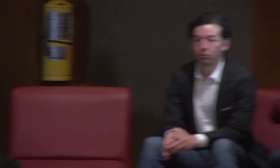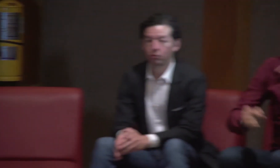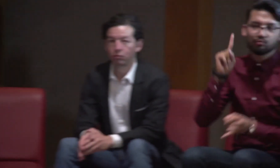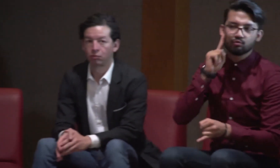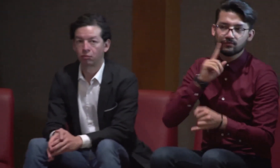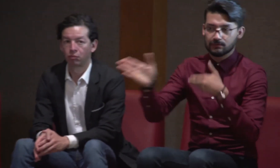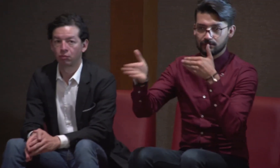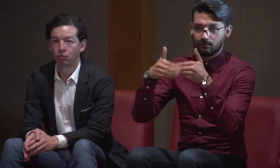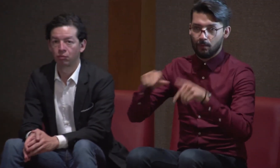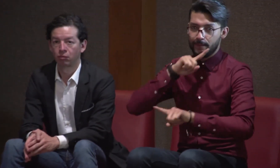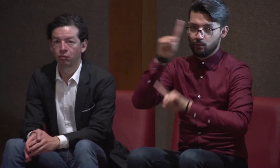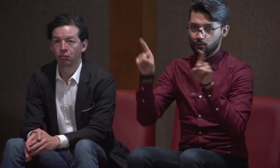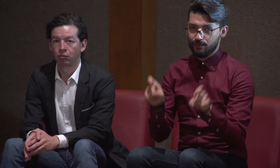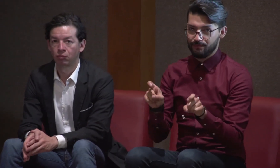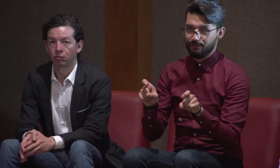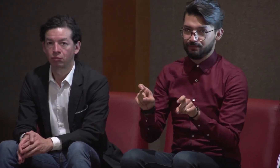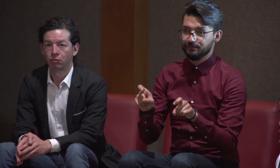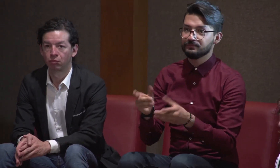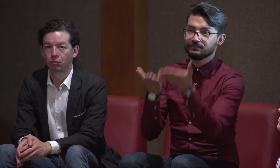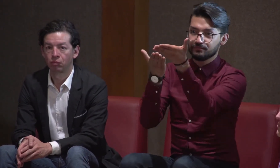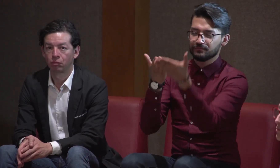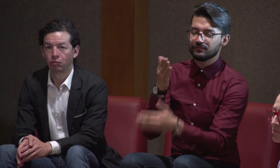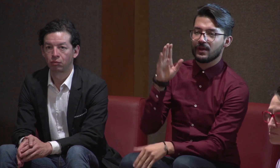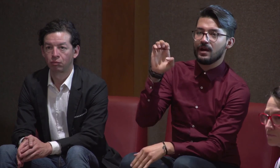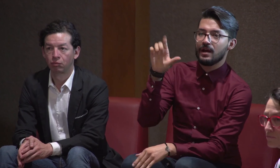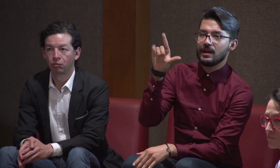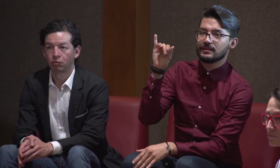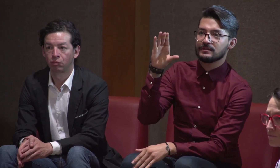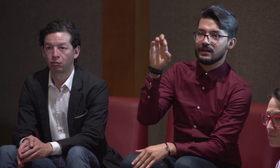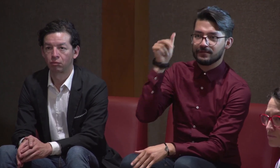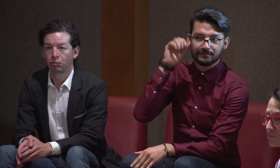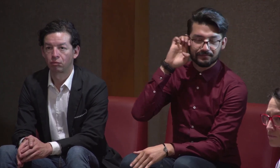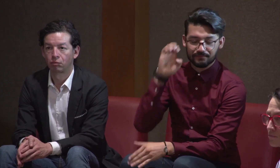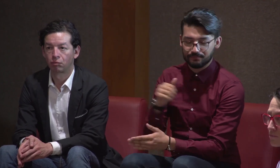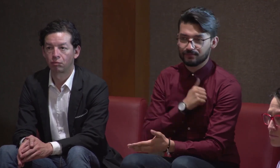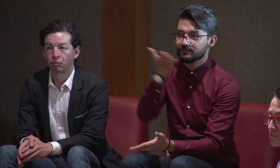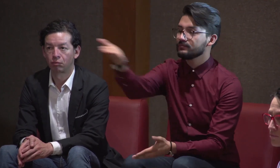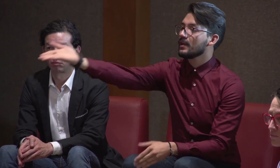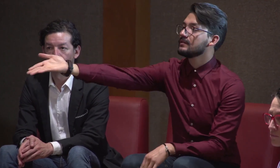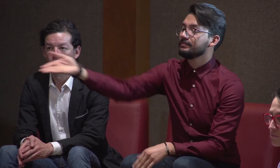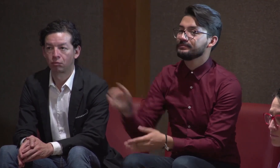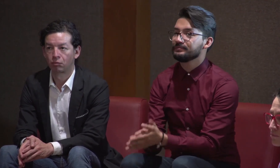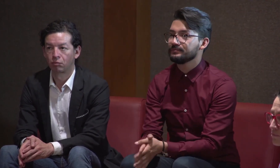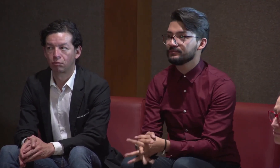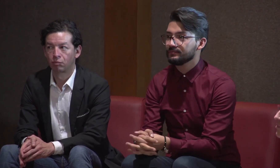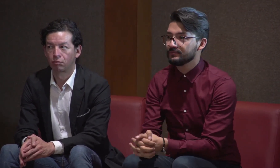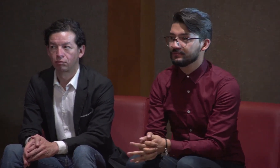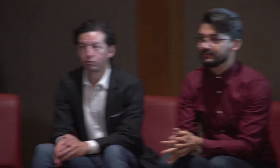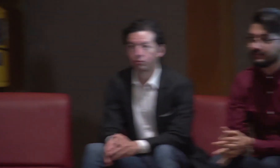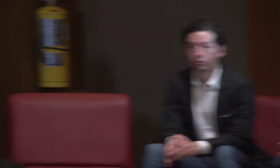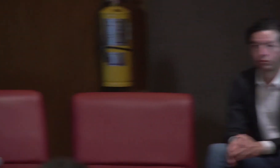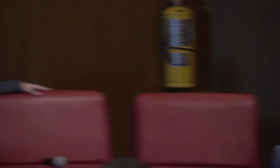Perfecto, muchas gracias, Diego. Entonces, por último, ahora sí, una de las personas sordas quiere hacer una pregunta. Le damos la palabra entonces a Eliezer. Por favor,